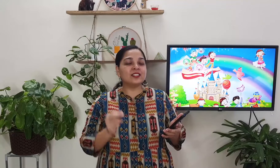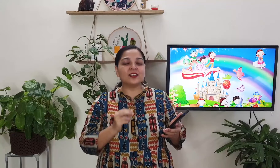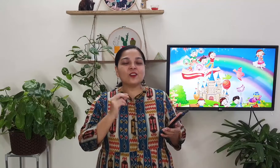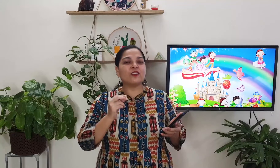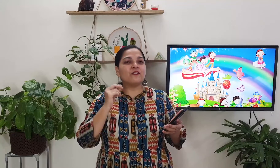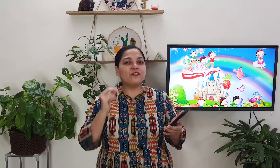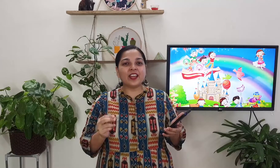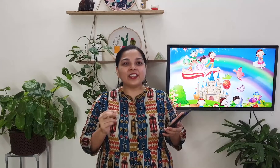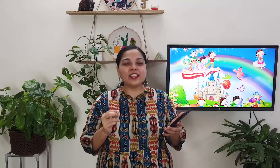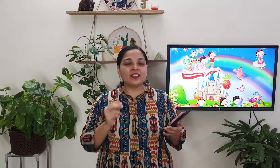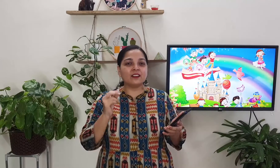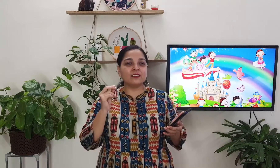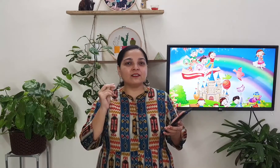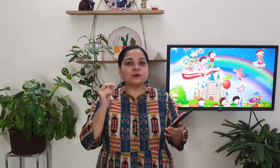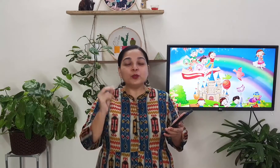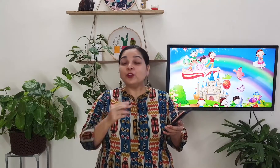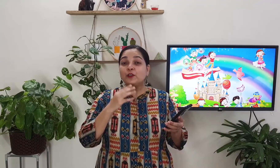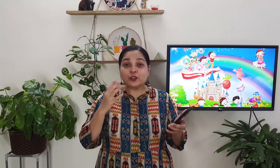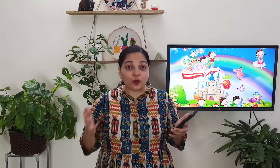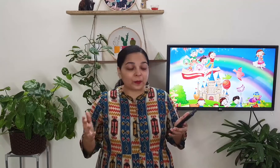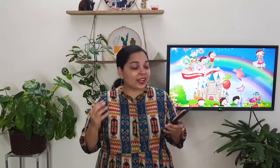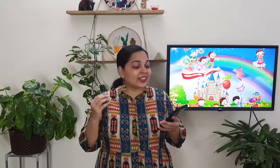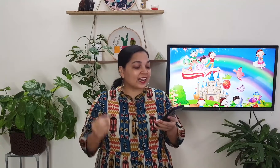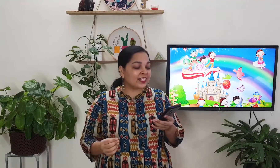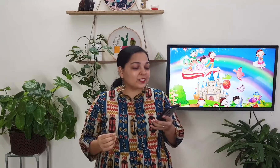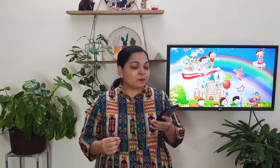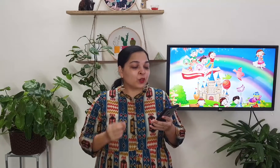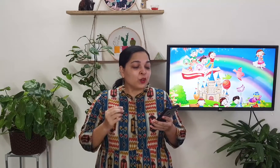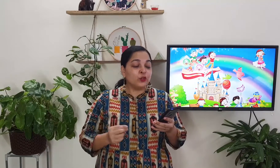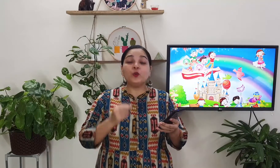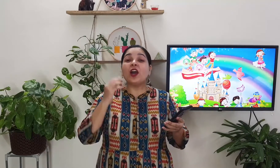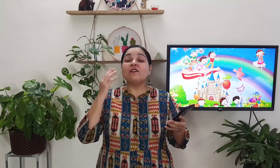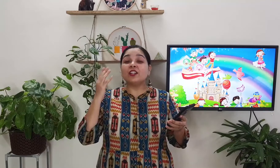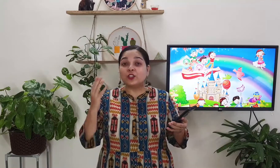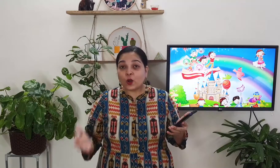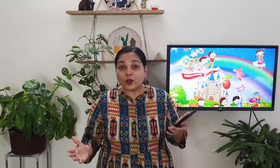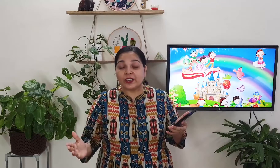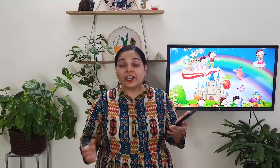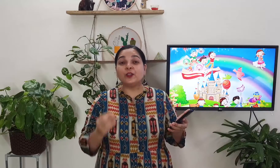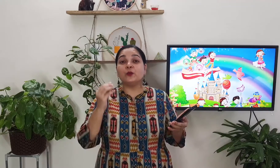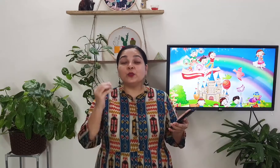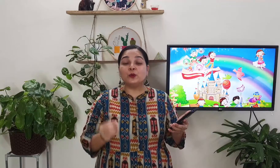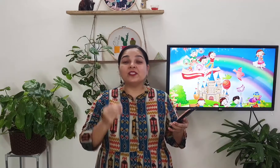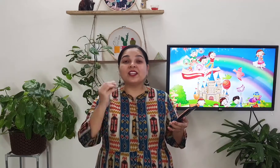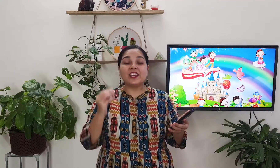பற்றி பேச போகிறோம். இயேசுவின் பெயரை பயன்படுத்த உங்களுக்கு அதிகாரம் உள்ளது. பைபிளில்